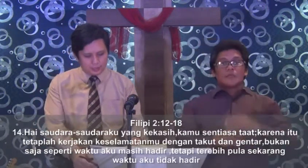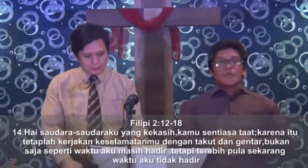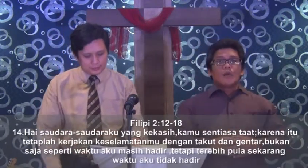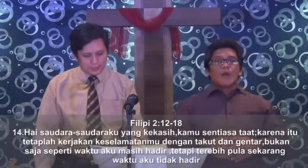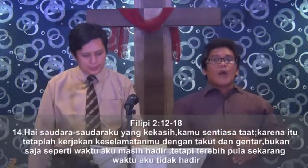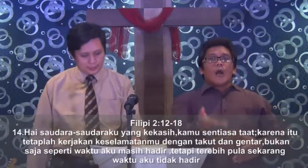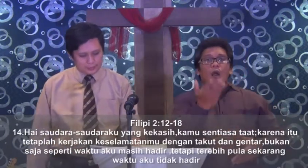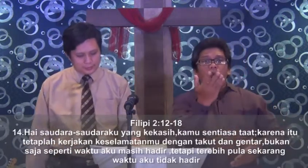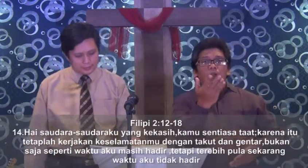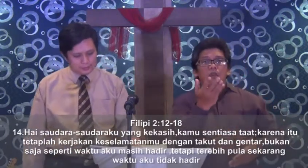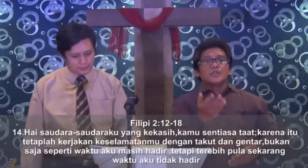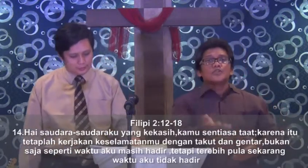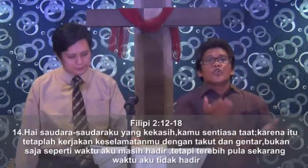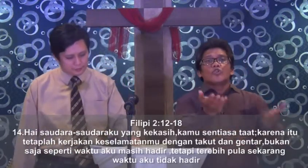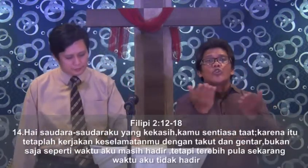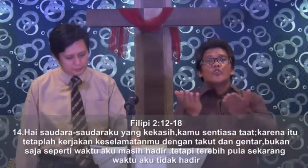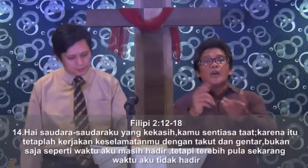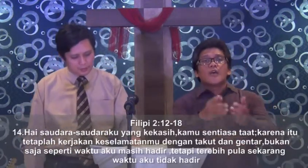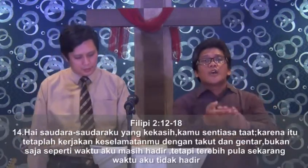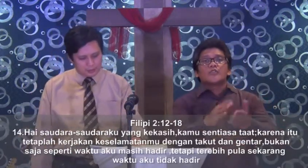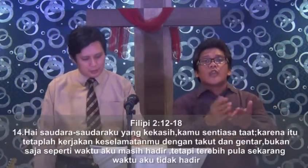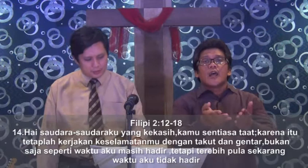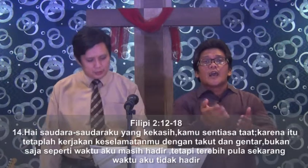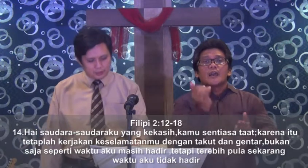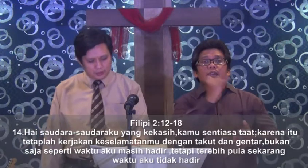Hai saudara-saudara yang kekasih,